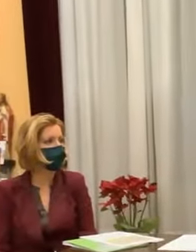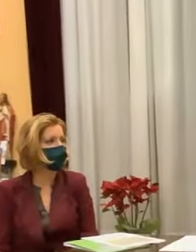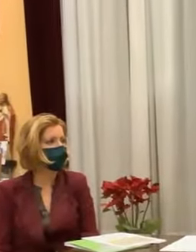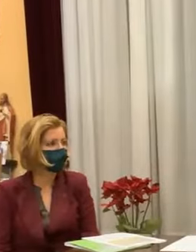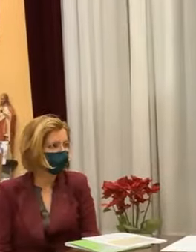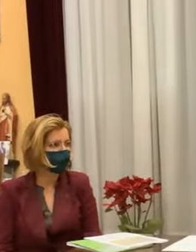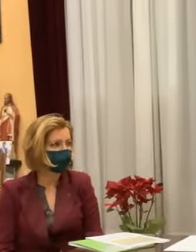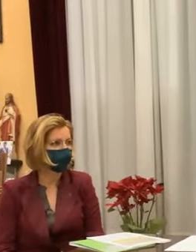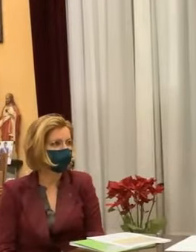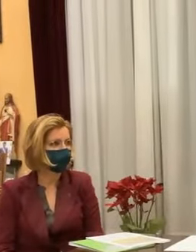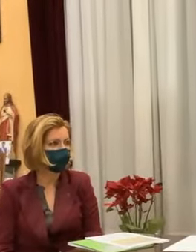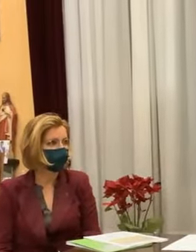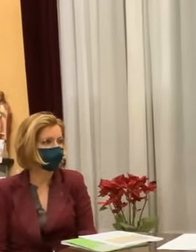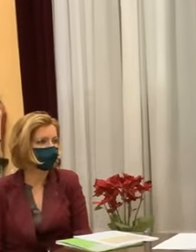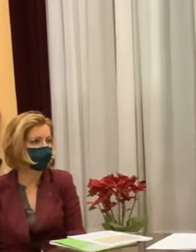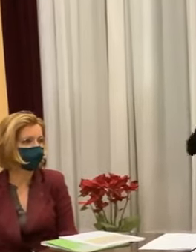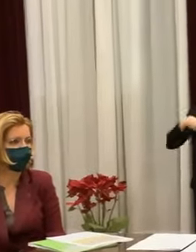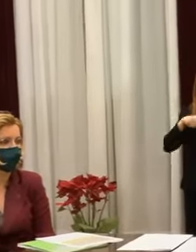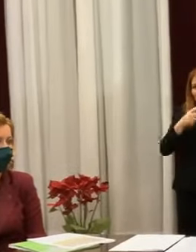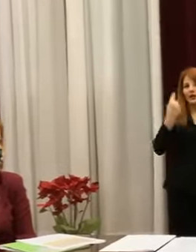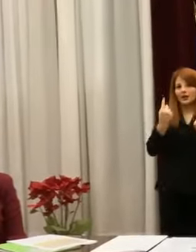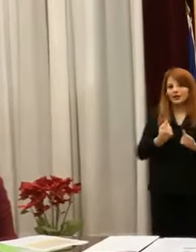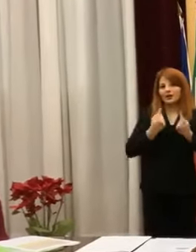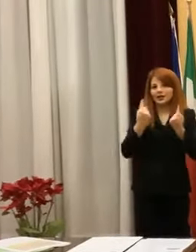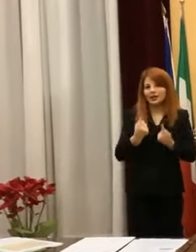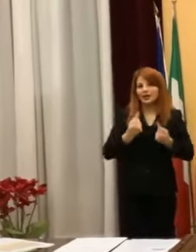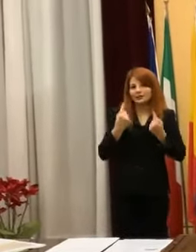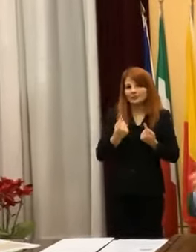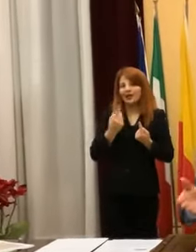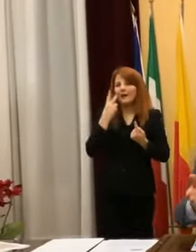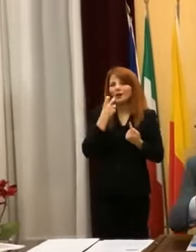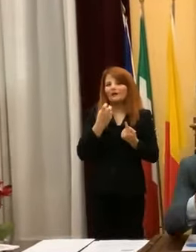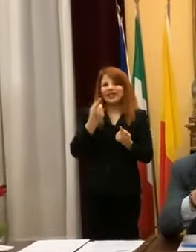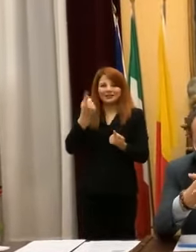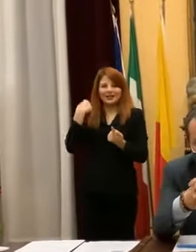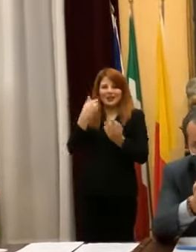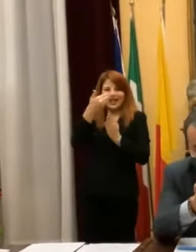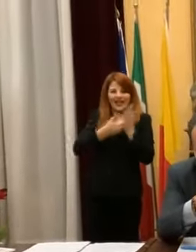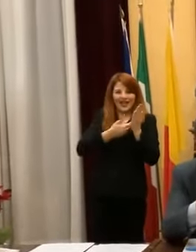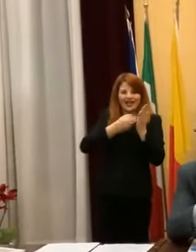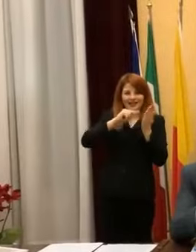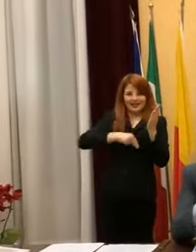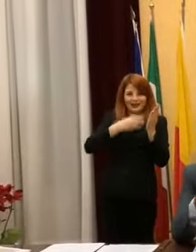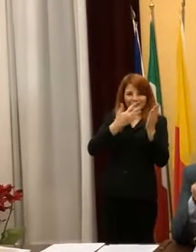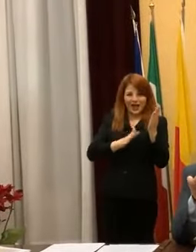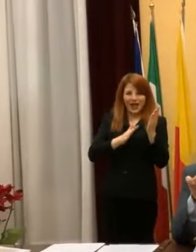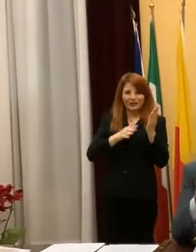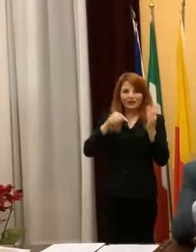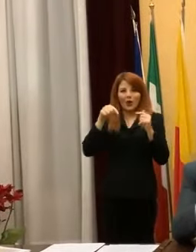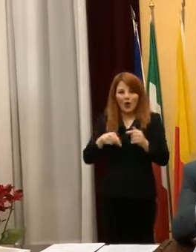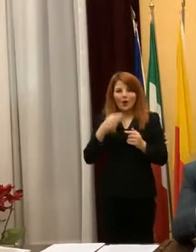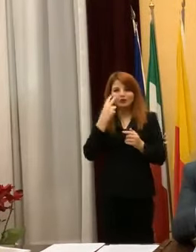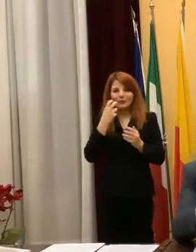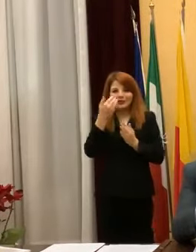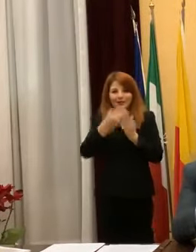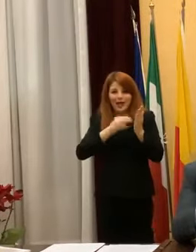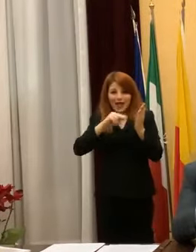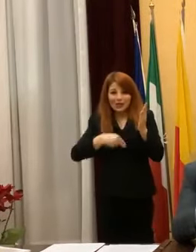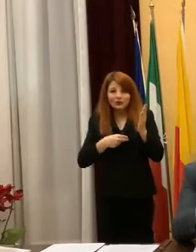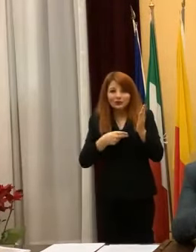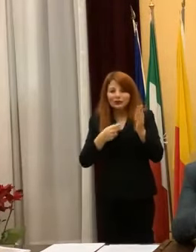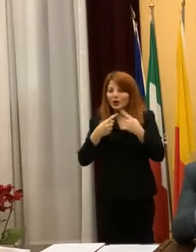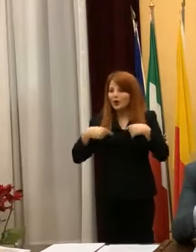bollo che riguarda il provvedimento di ieri e quello di oggi, e quindi per chiudere